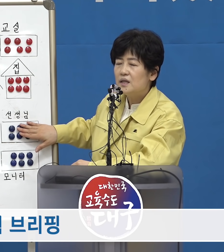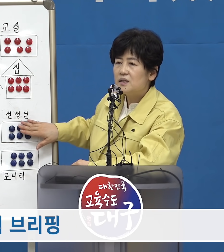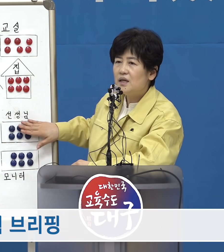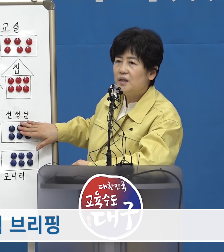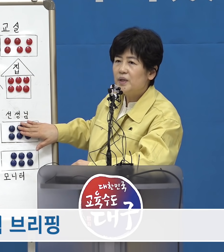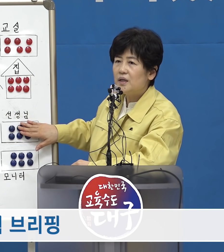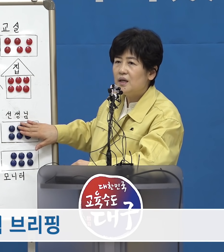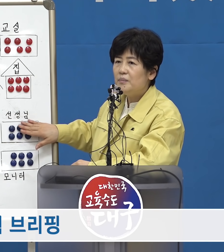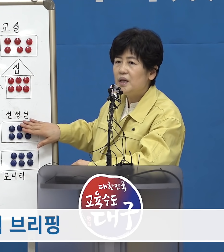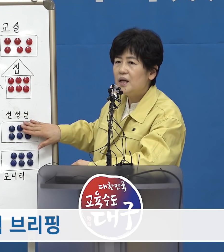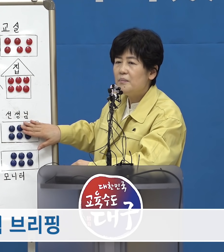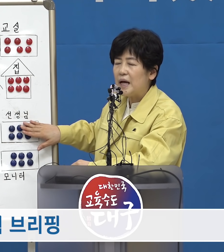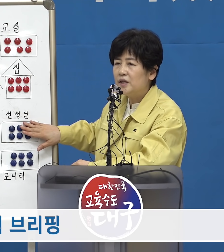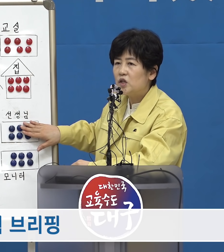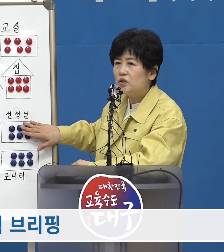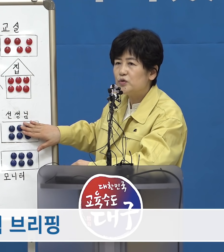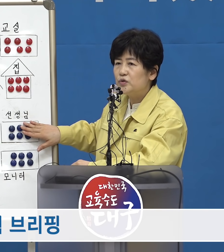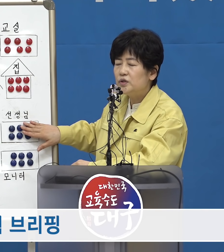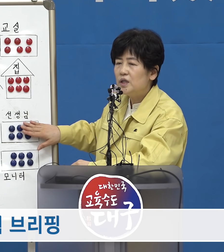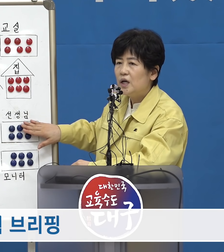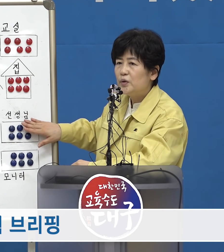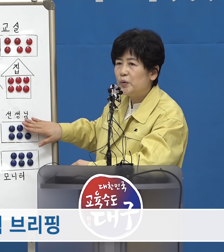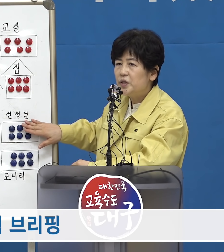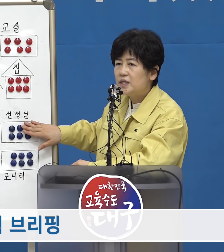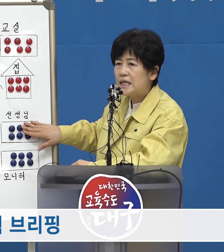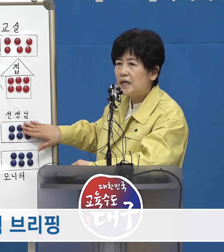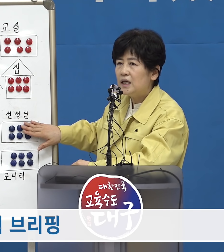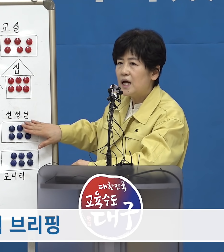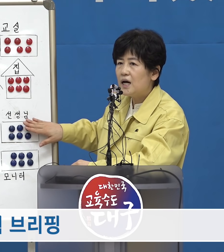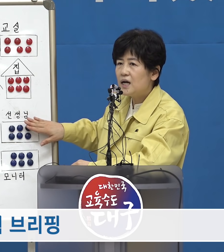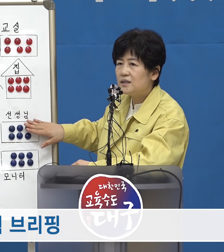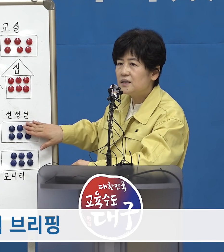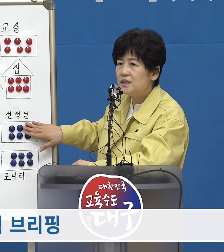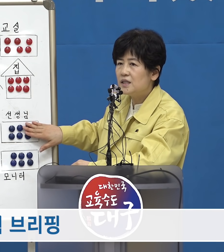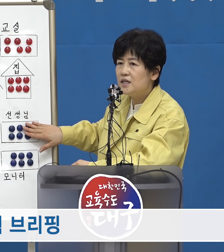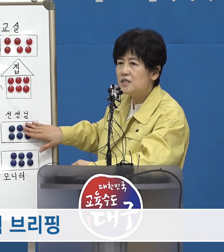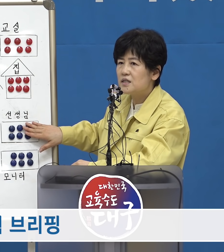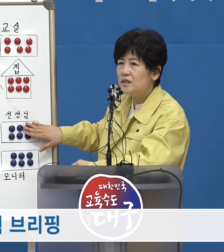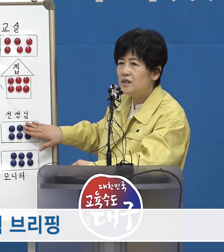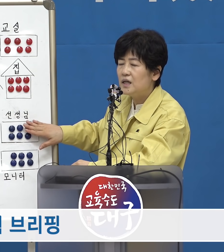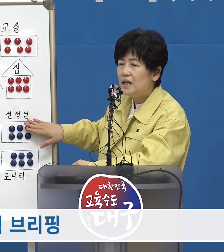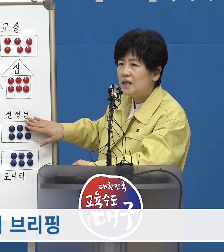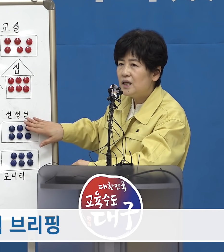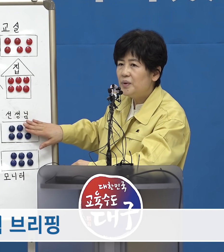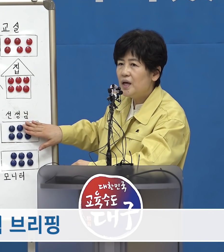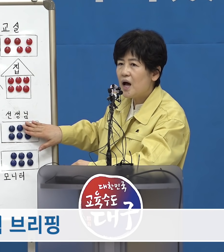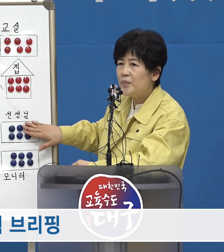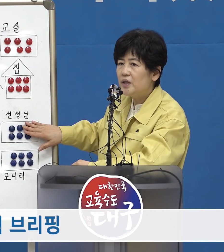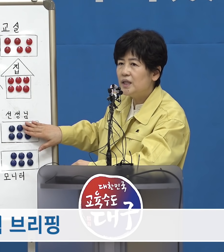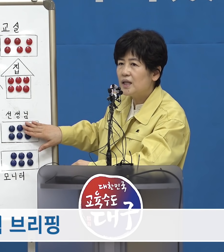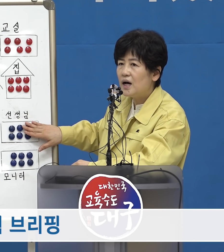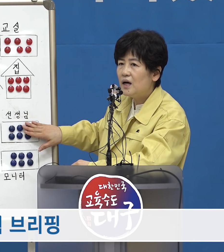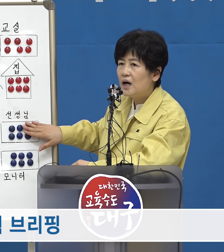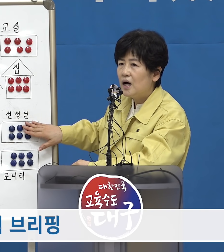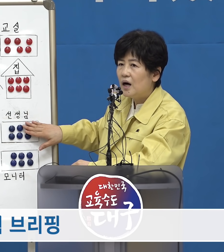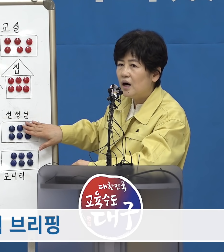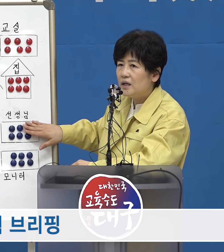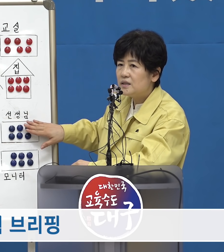것은 선생님들이 미리 만들어준 동영상이나 학습 콘텐츠를 TV